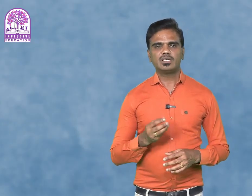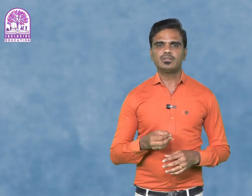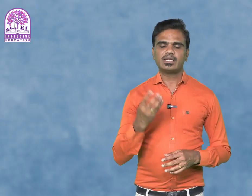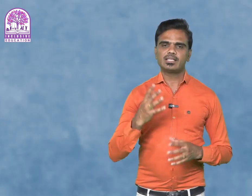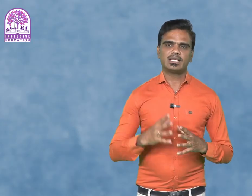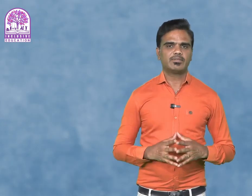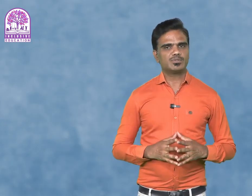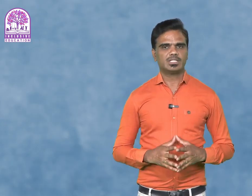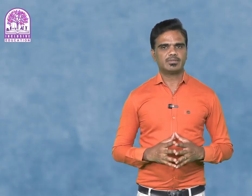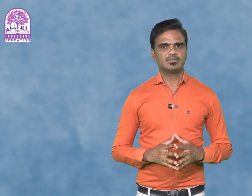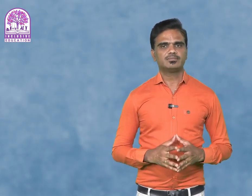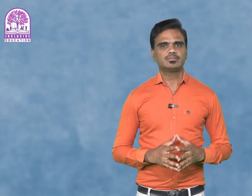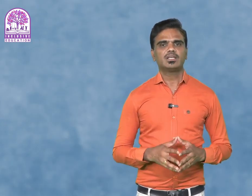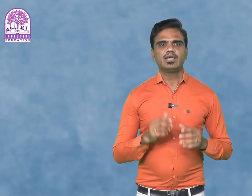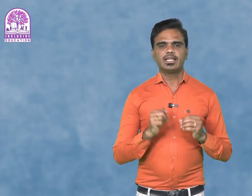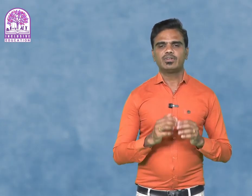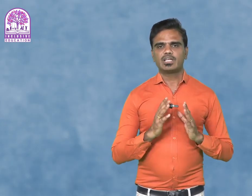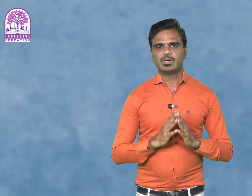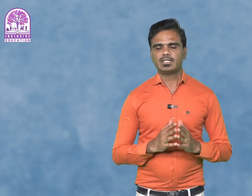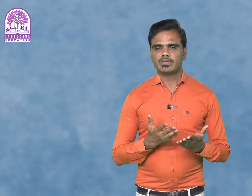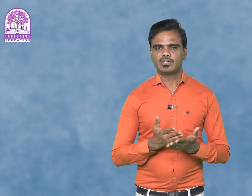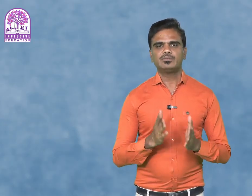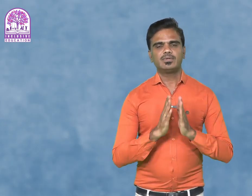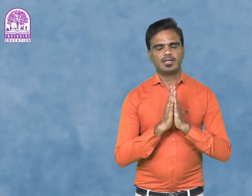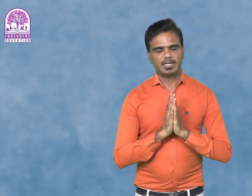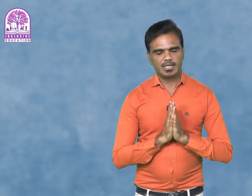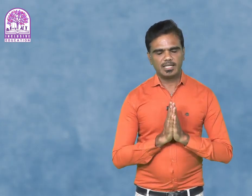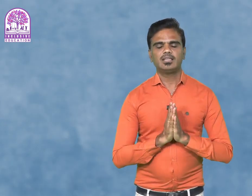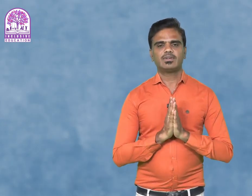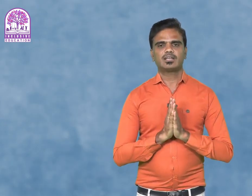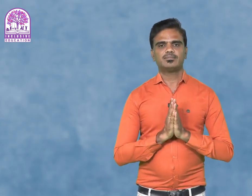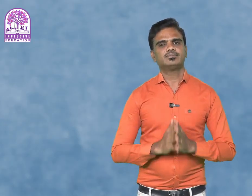வீடியோவில் உங்களுக்கு இன்னும் நிறைய சைன் லாங்குவேஜ் சொல்லித் தருவேன். இந்த வீடியோ நீங்கள் பார்த்த அனைவருக்கும் நன்றி, வணக்கம்.